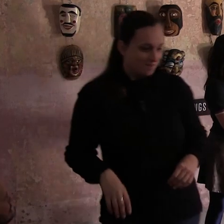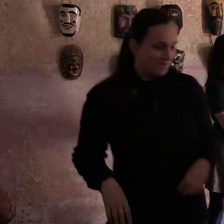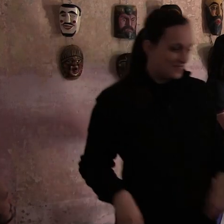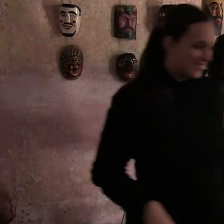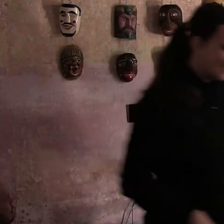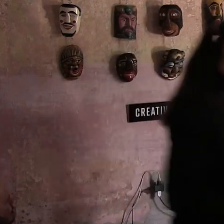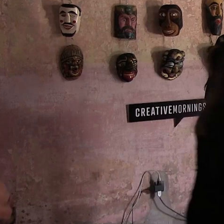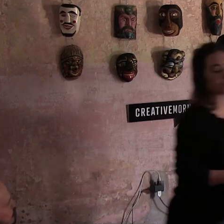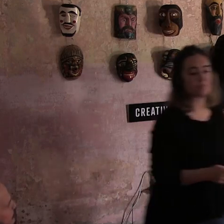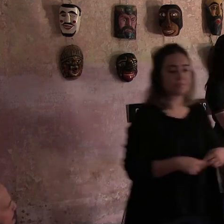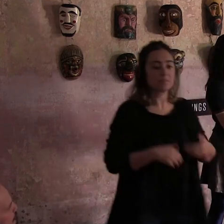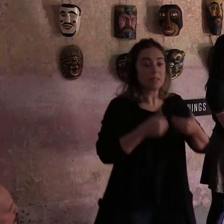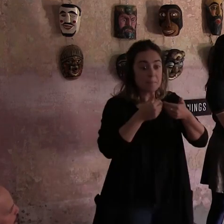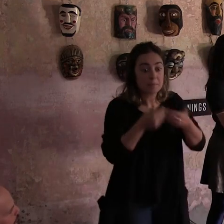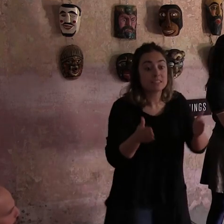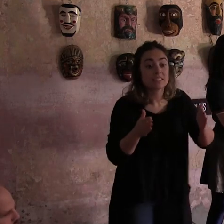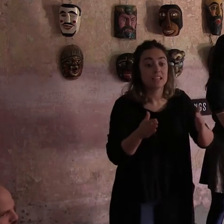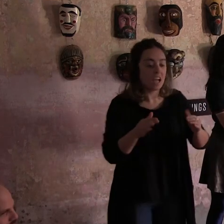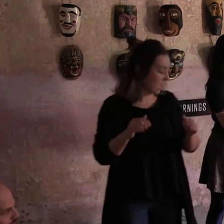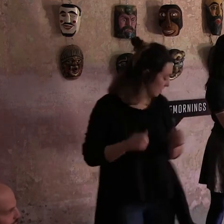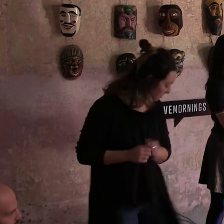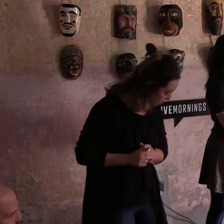Así fue como empecé, hice el primer